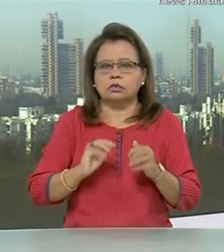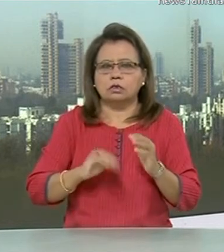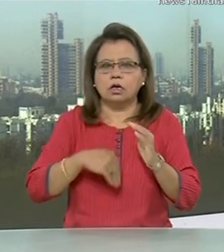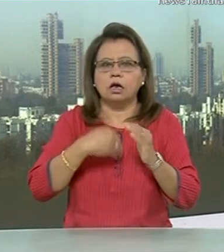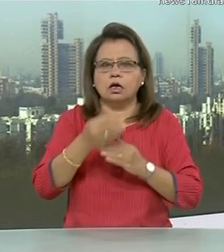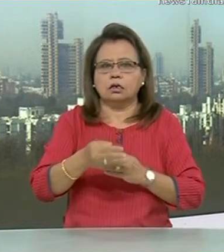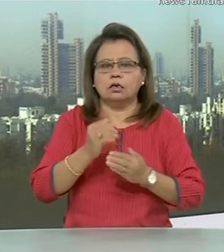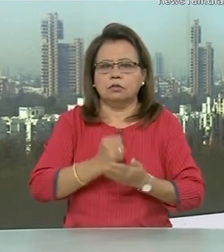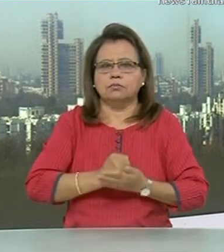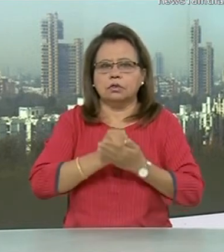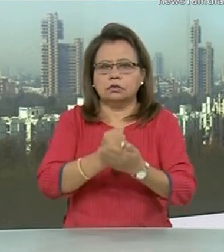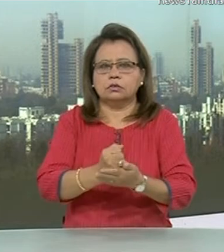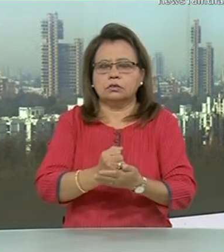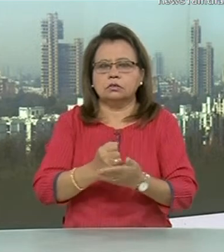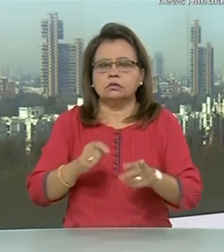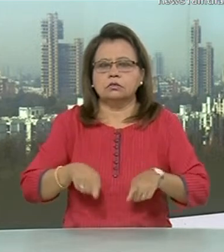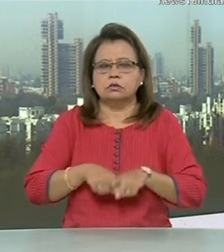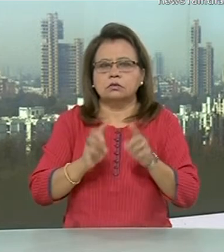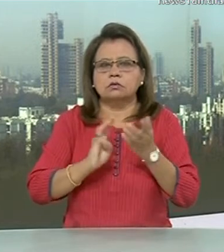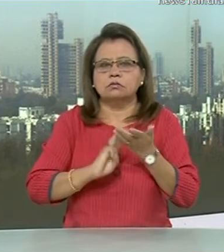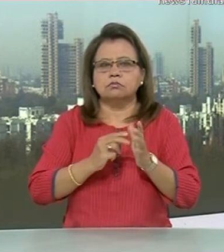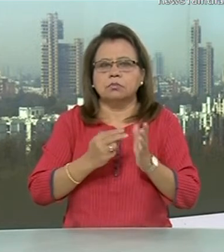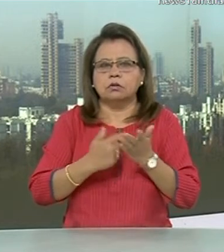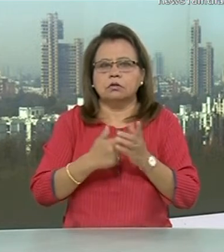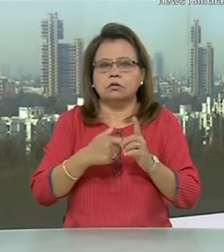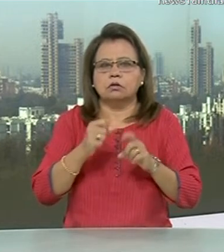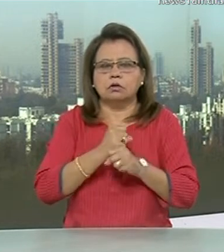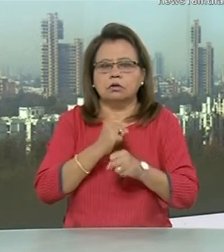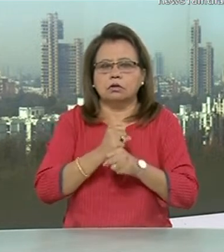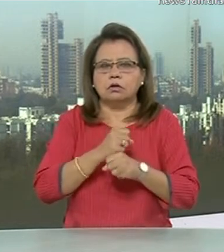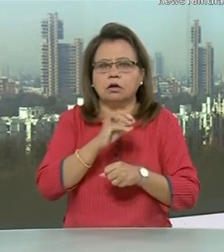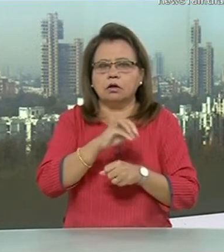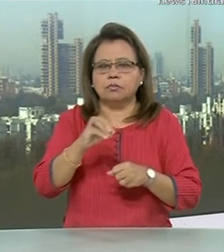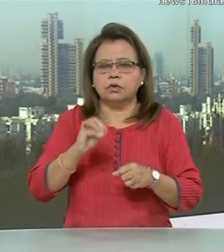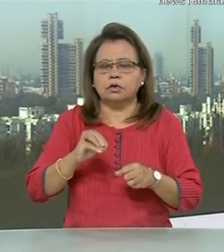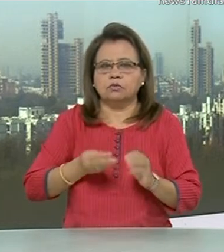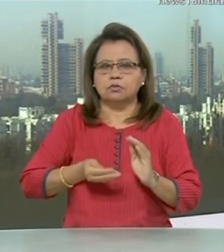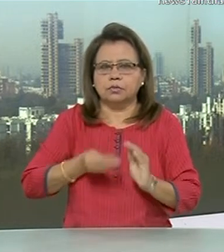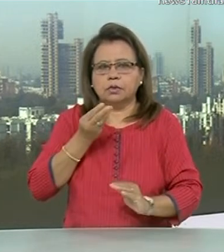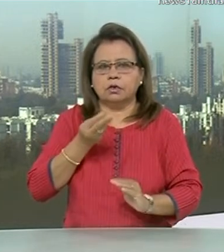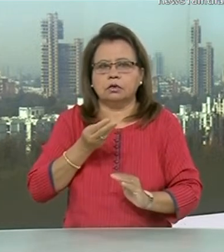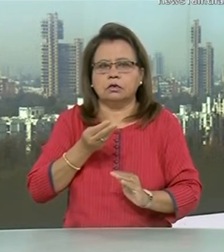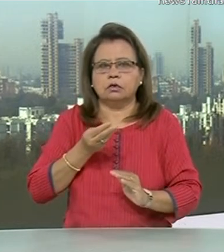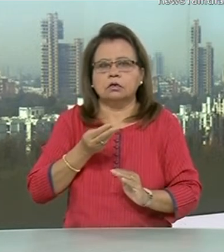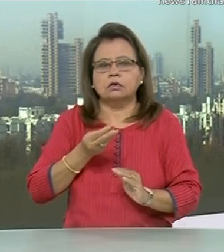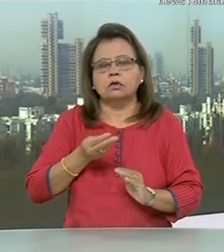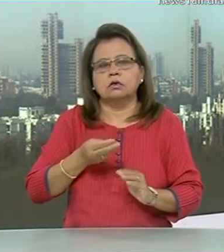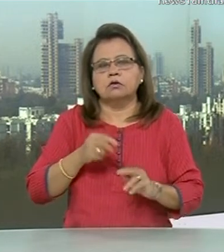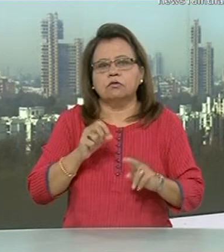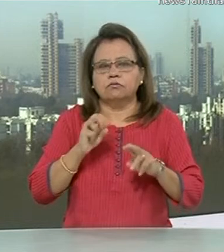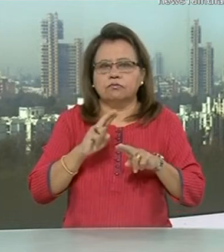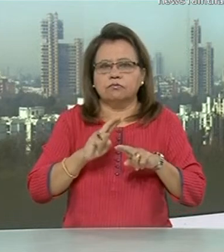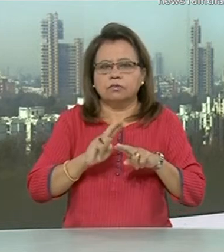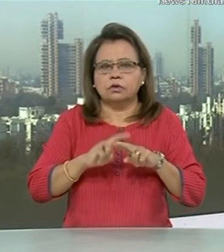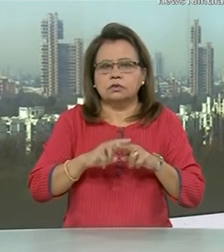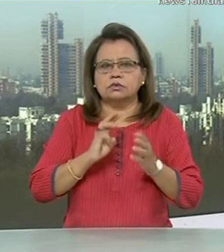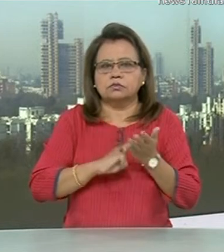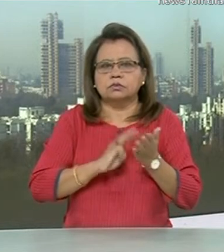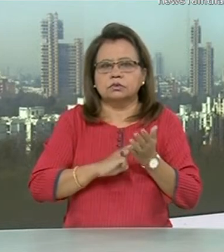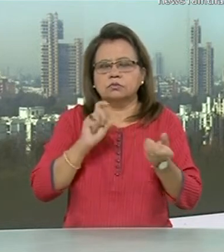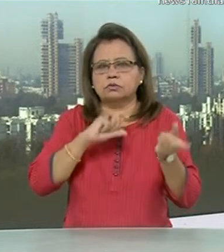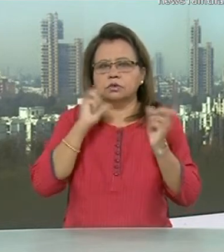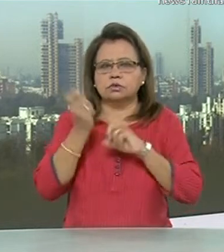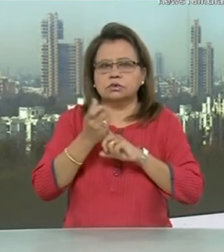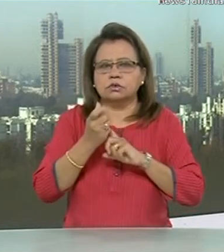डालर की अतिरिक्त मदद दी गई और साथ मनरेगा में आवंटन को वित्त मंत्री ने कहा कि वैश्विक समुदाय